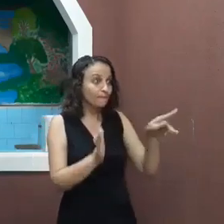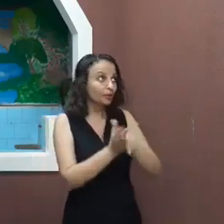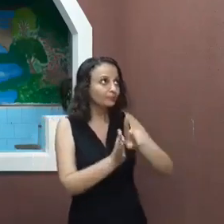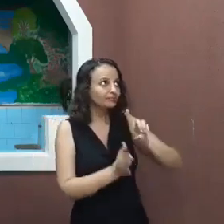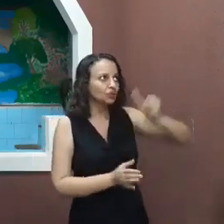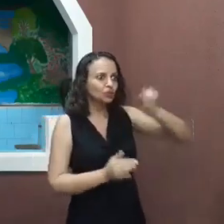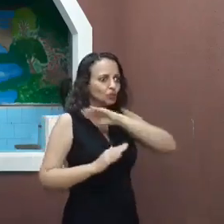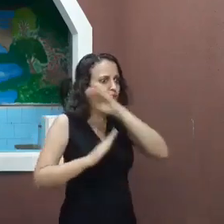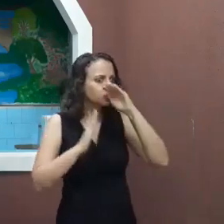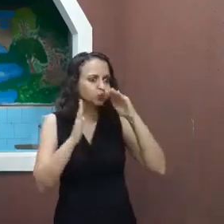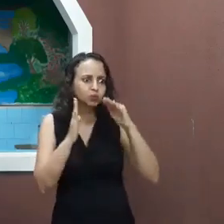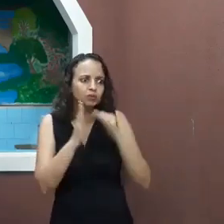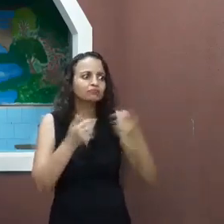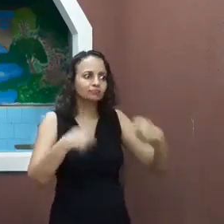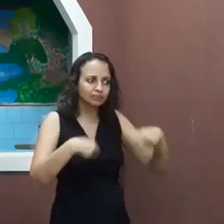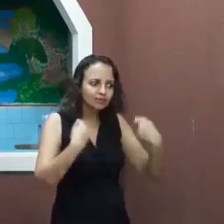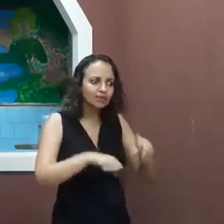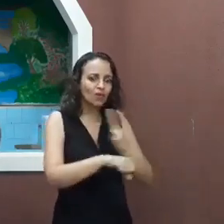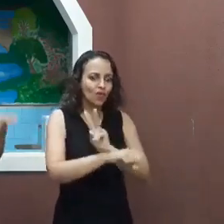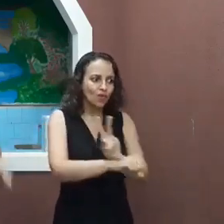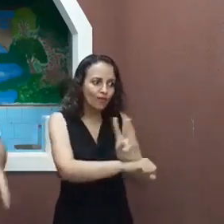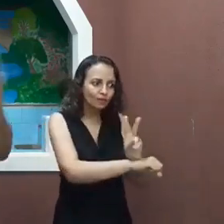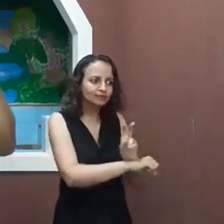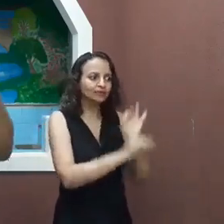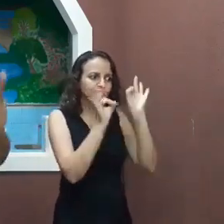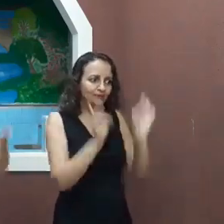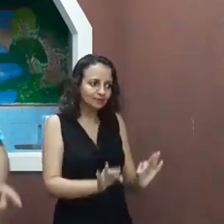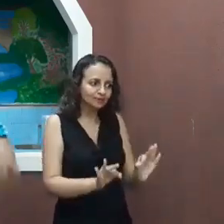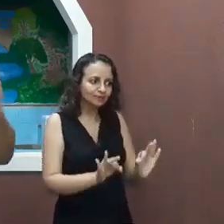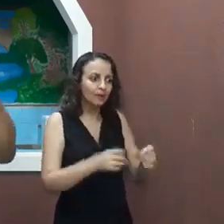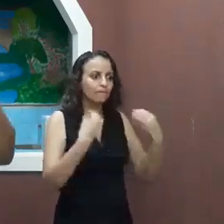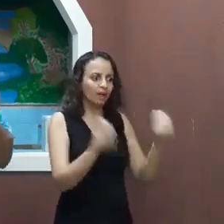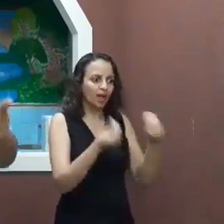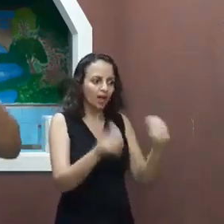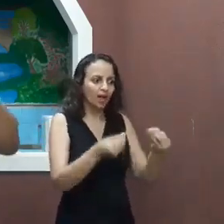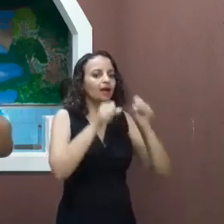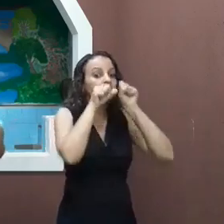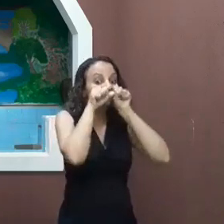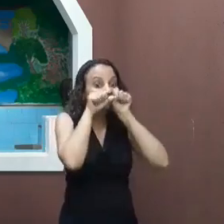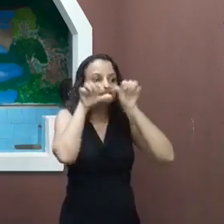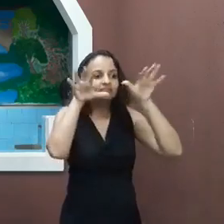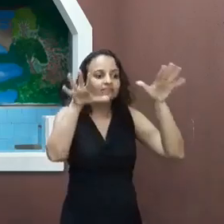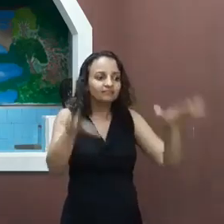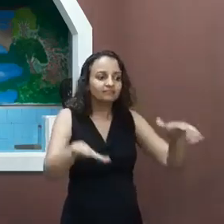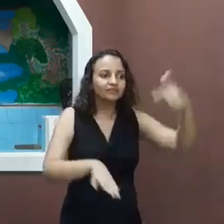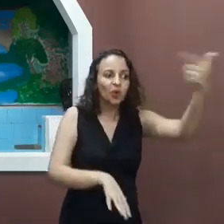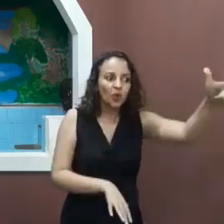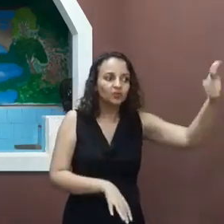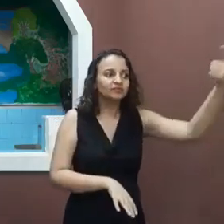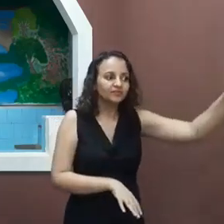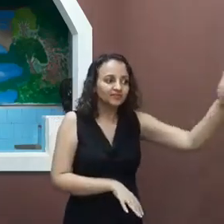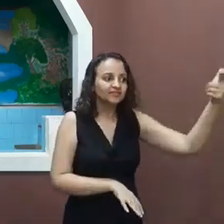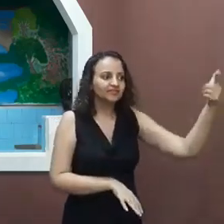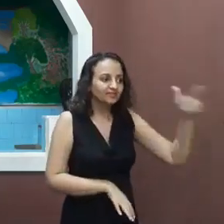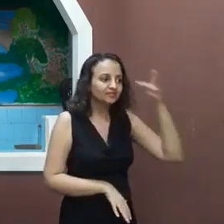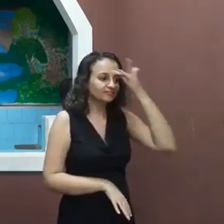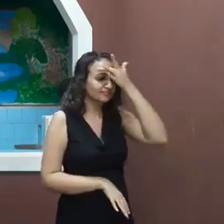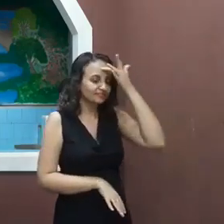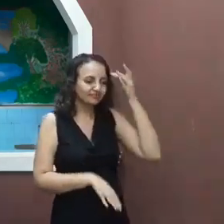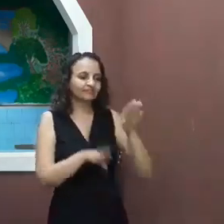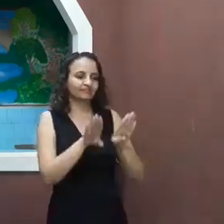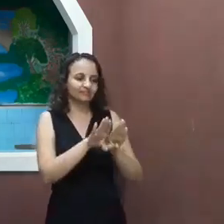jogar fora, mas também é para abençoar a vida do outro, é para